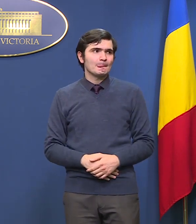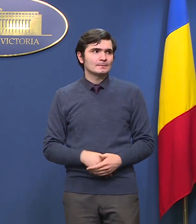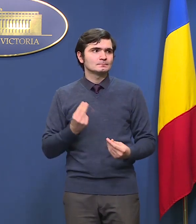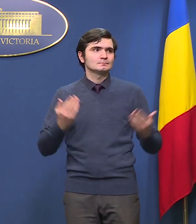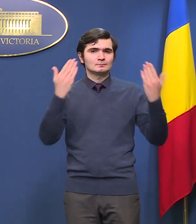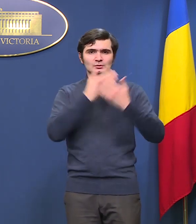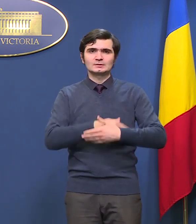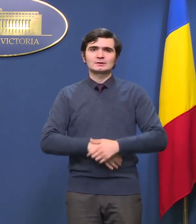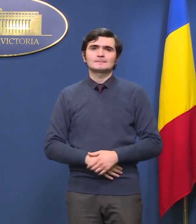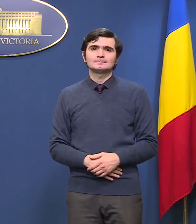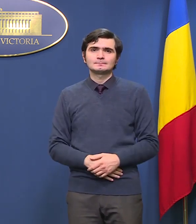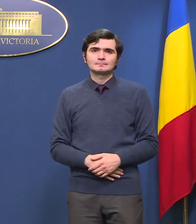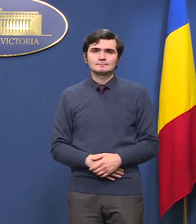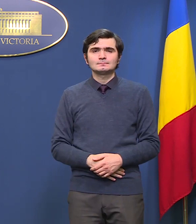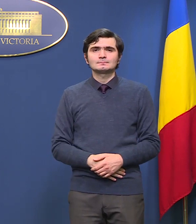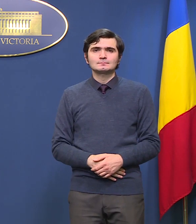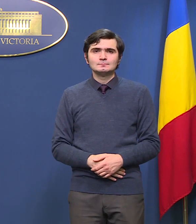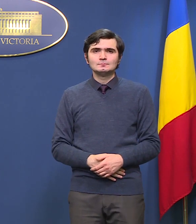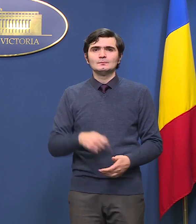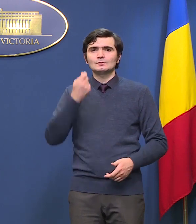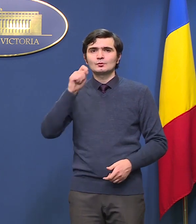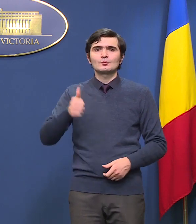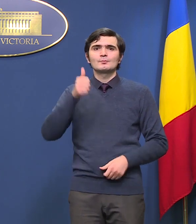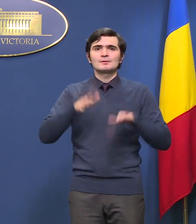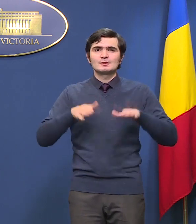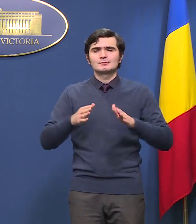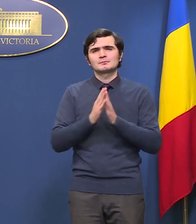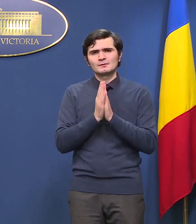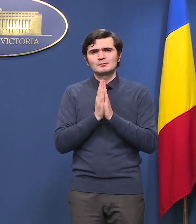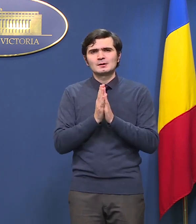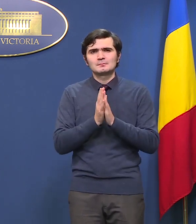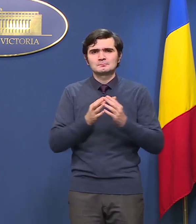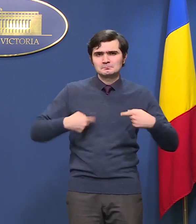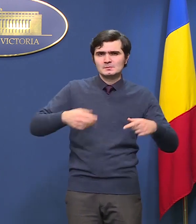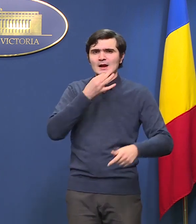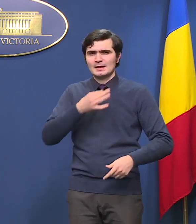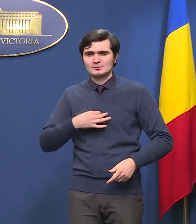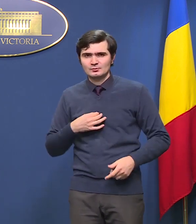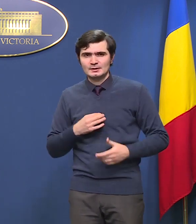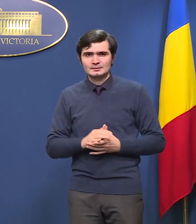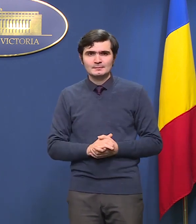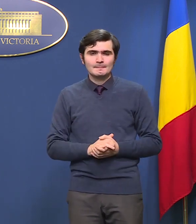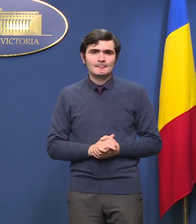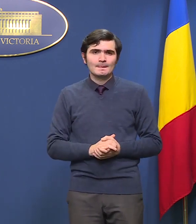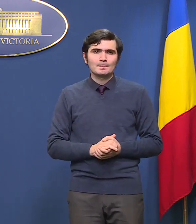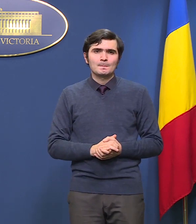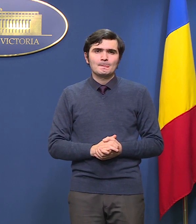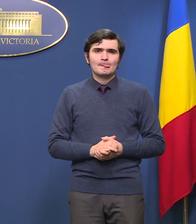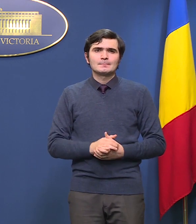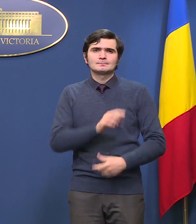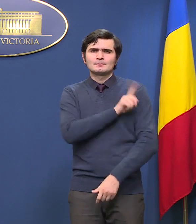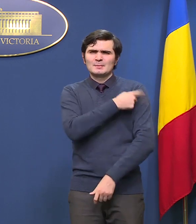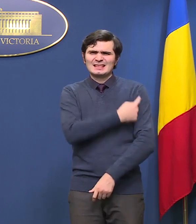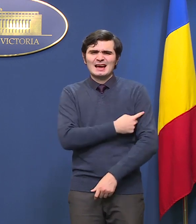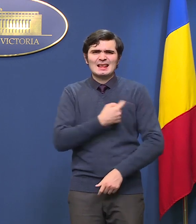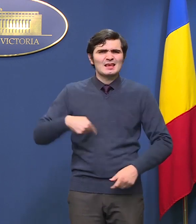Bună seara, Laura Culiță de la Știrile Pro TV. Domnule premier, vă rugăm să ne spuneți, spitalele noastre sunt dramatic